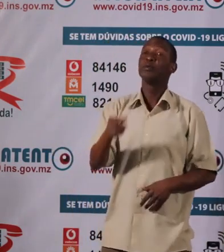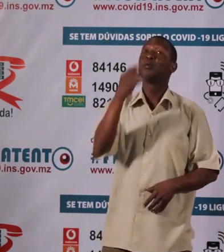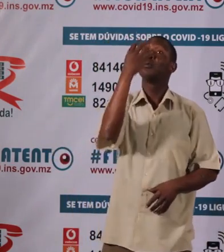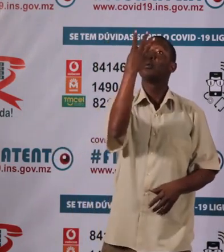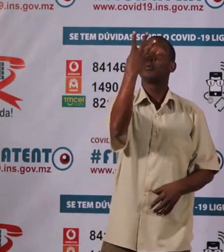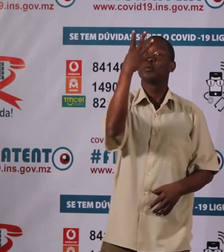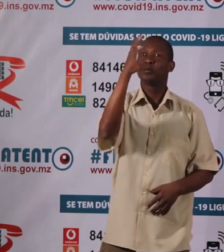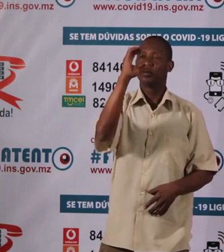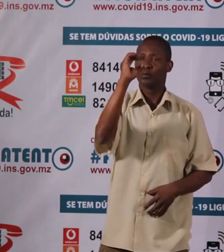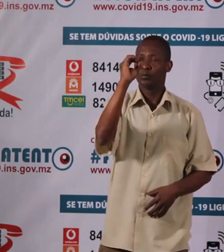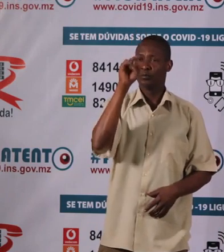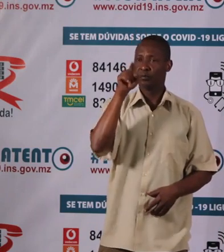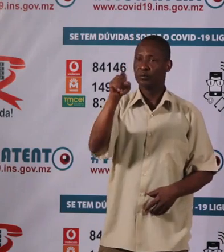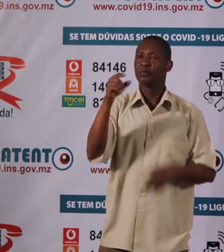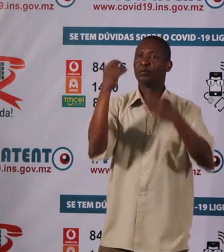40.772 reais.